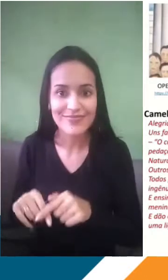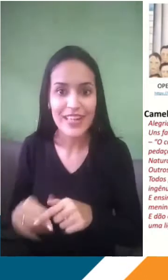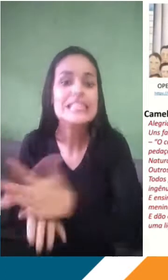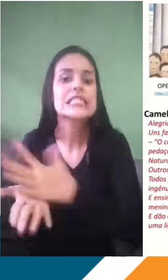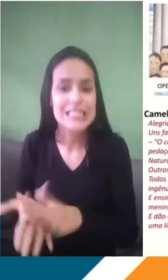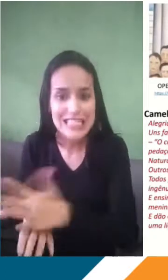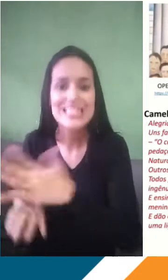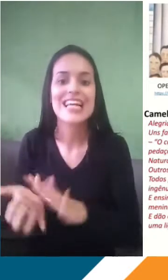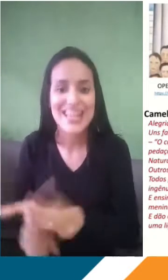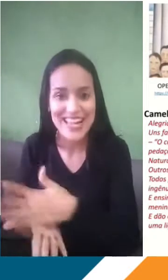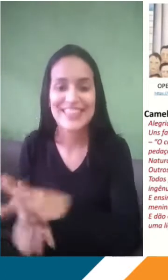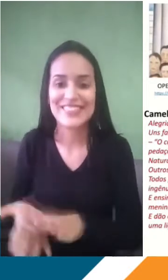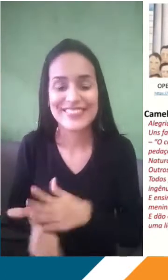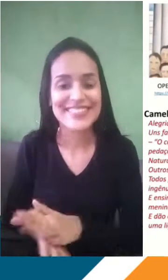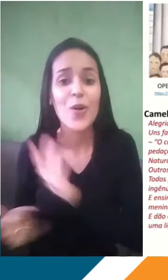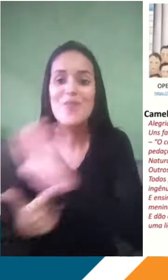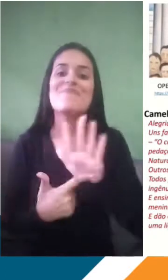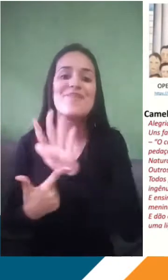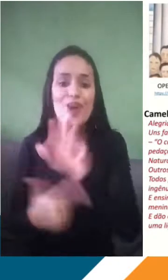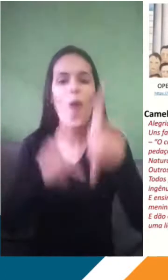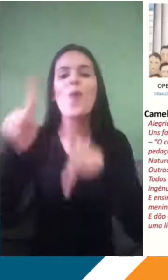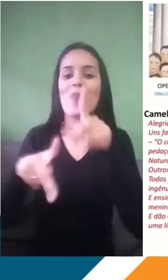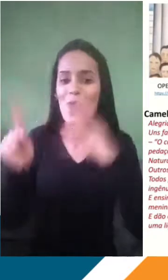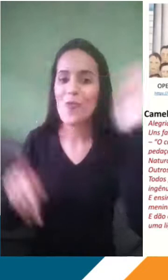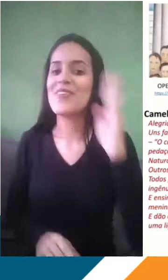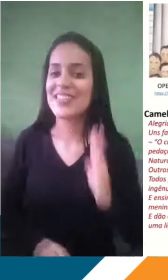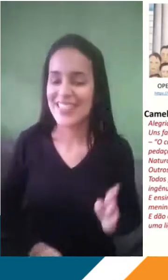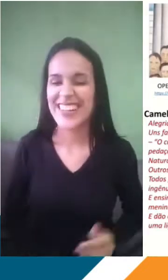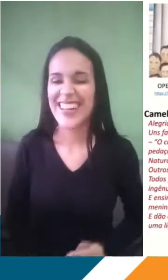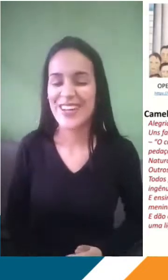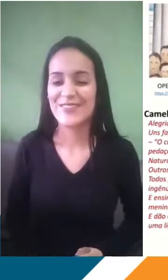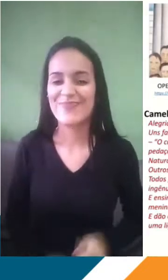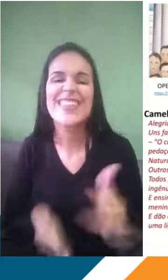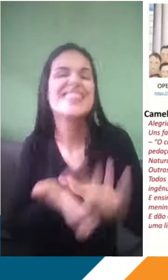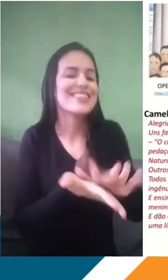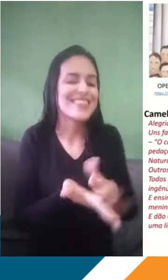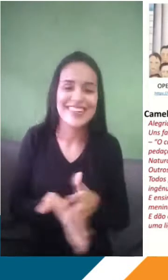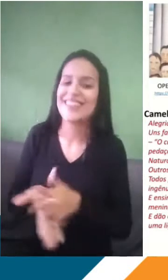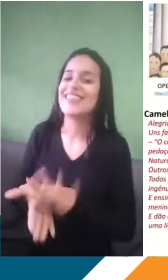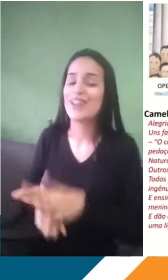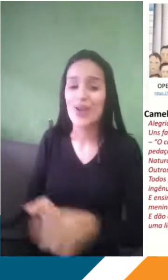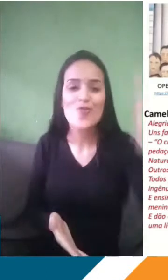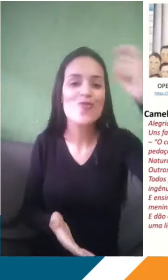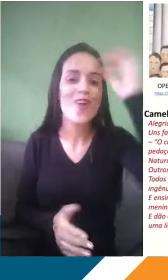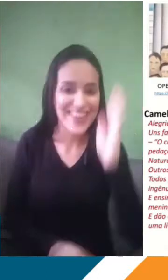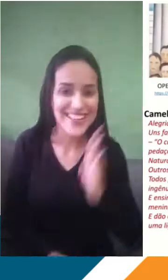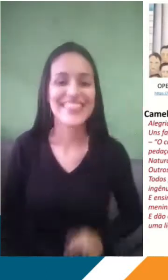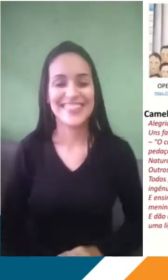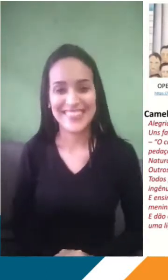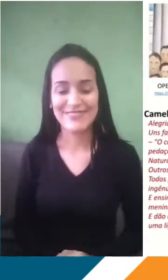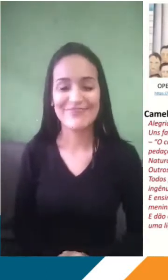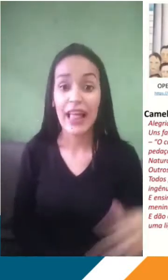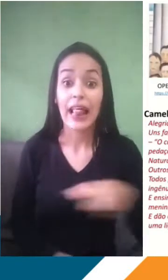população brasileira e esse ritmo que é típico do Brasil. Também temos mais um poema de Manuel Bandeira, que